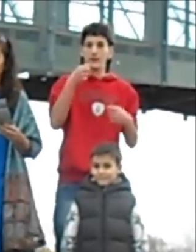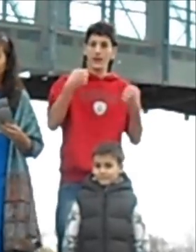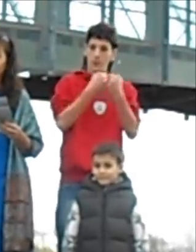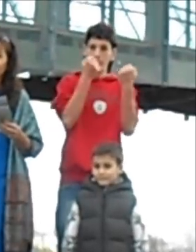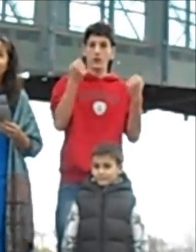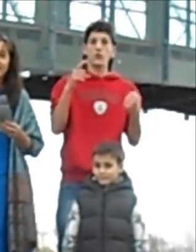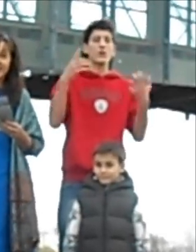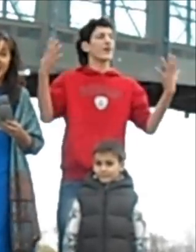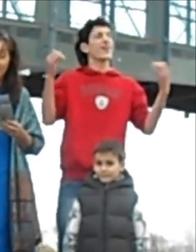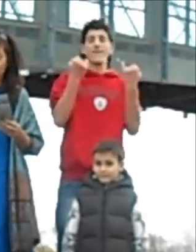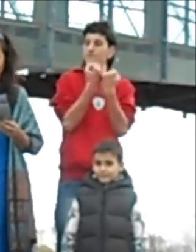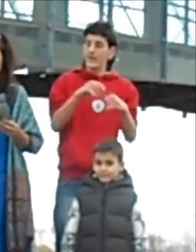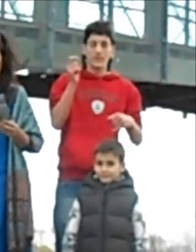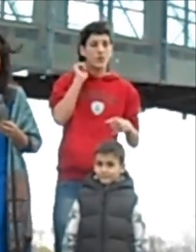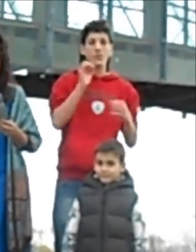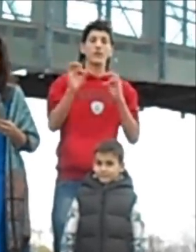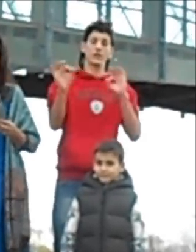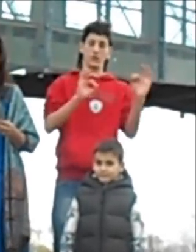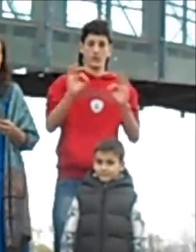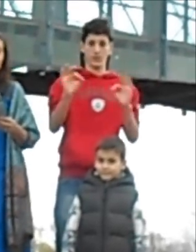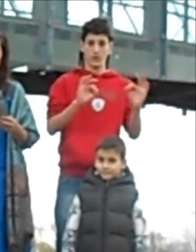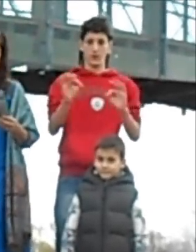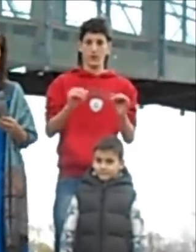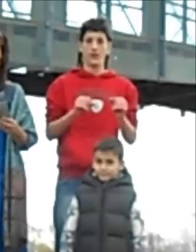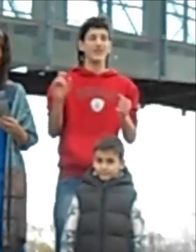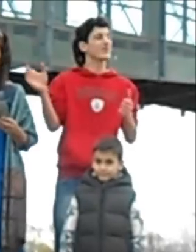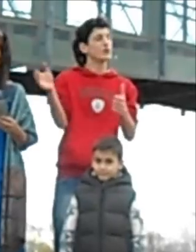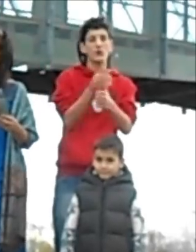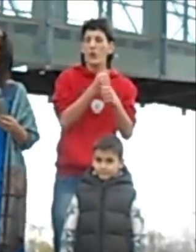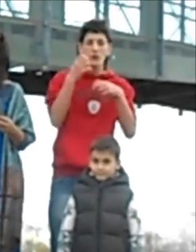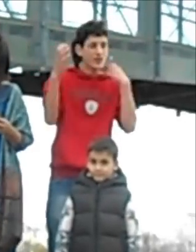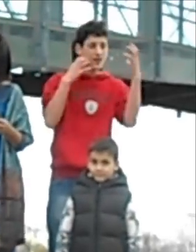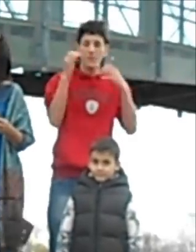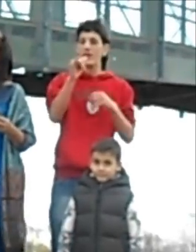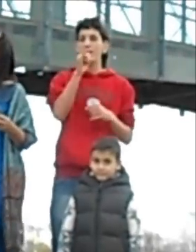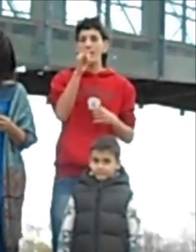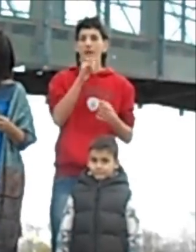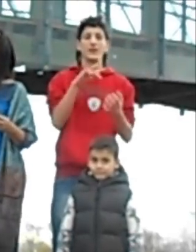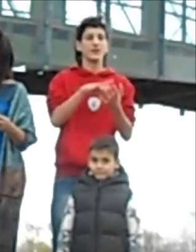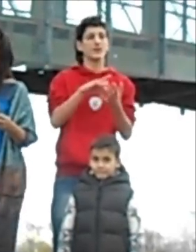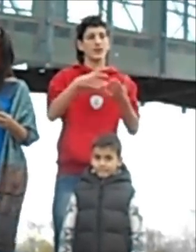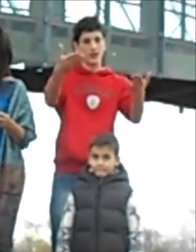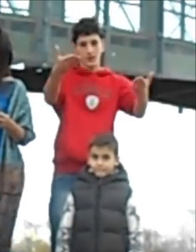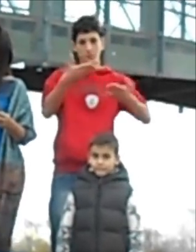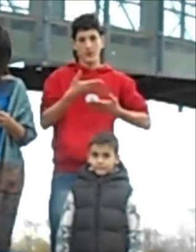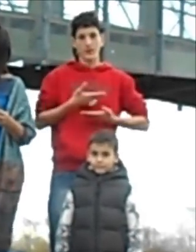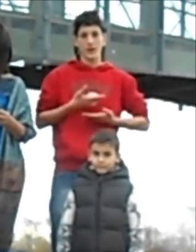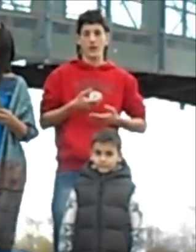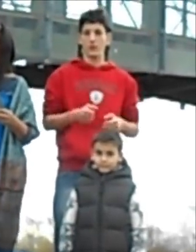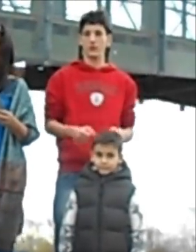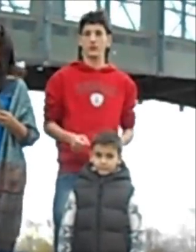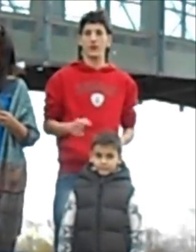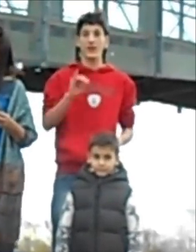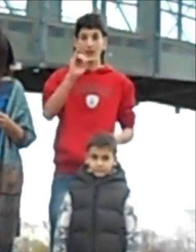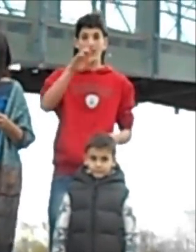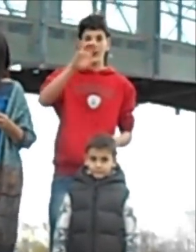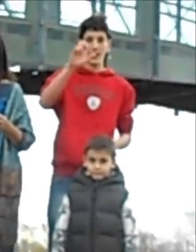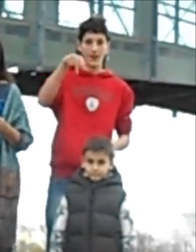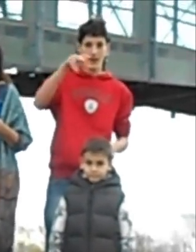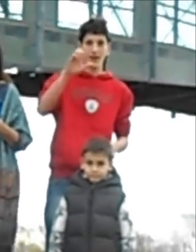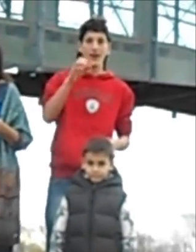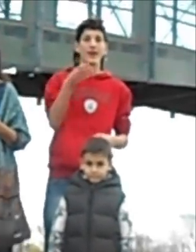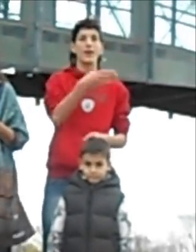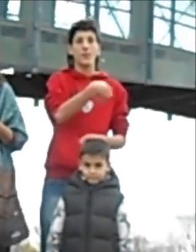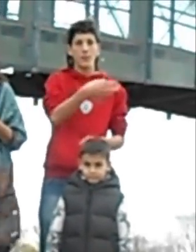de cumpleaños se ha organizado y todos los animales acuáticos están invitados. Irene, el